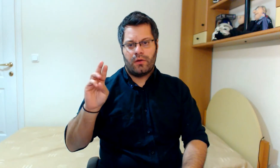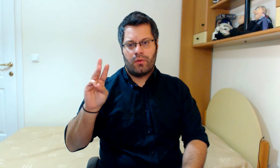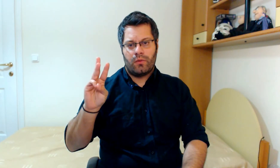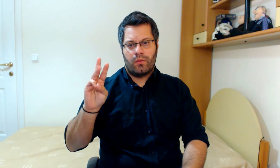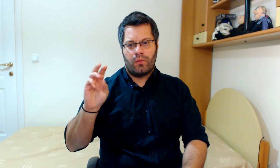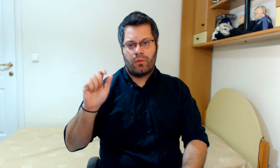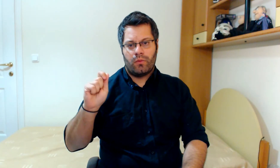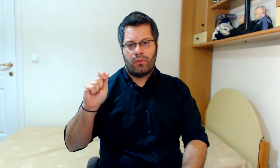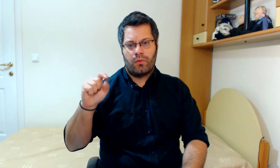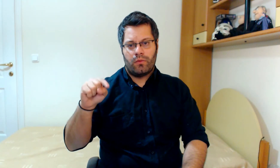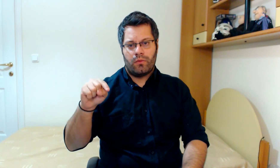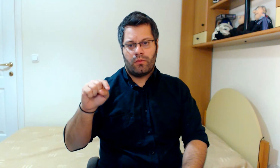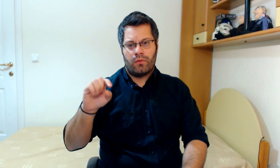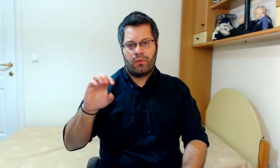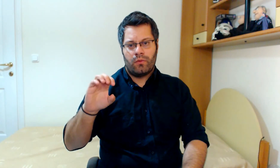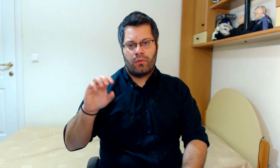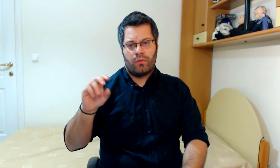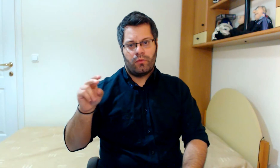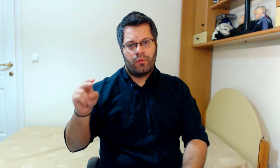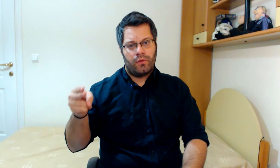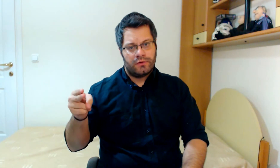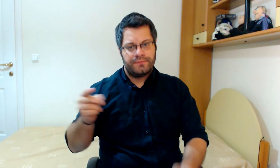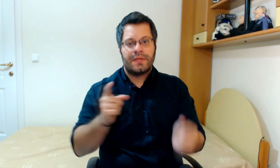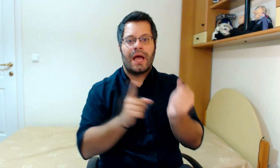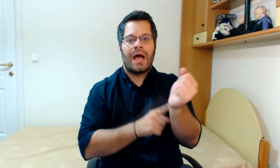το χαρακτήρα Diva.